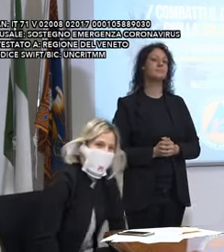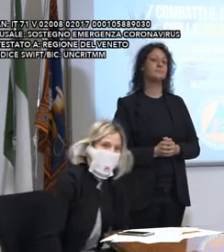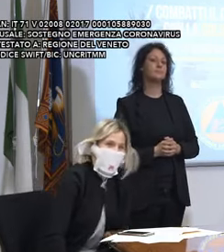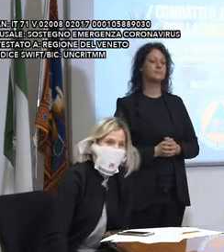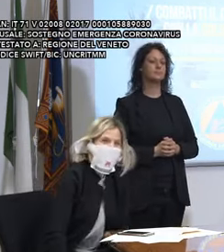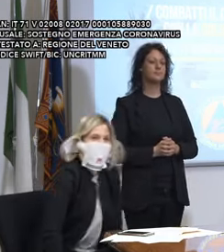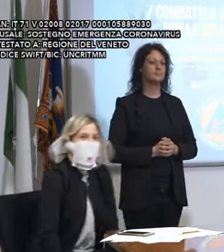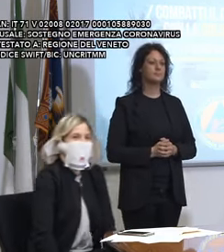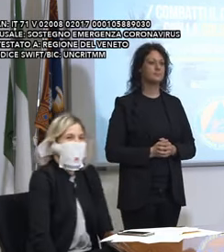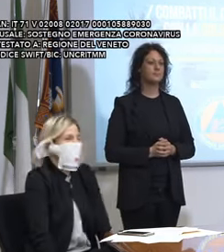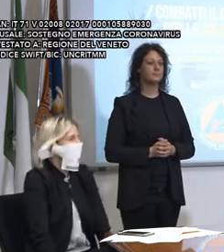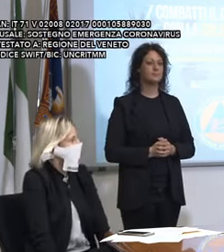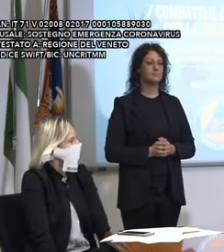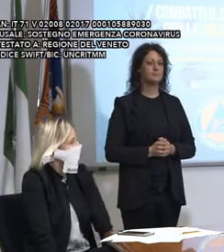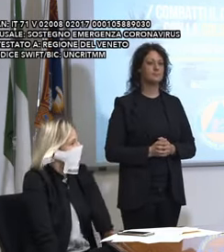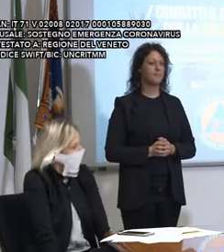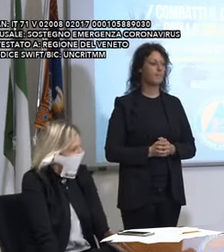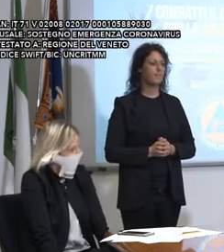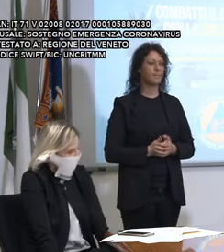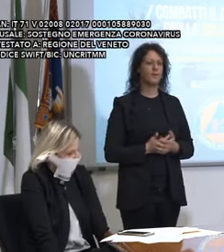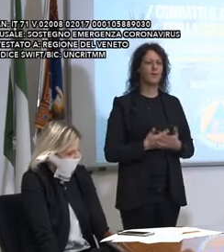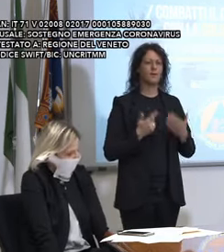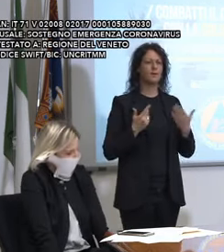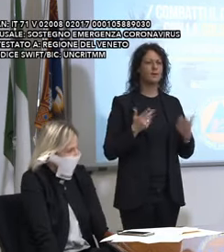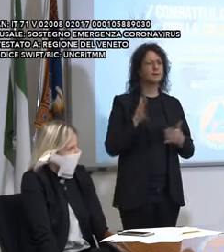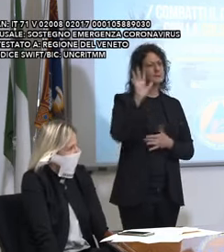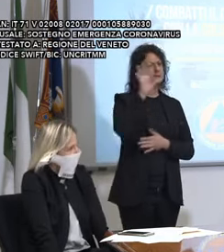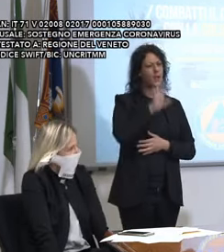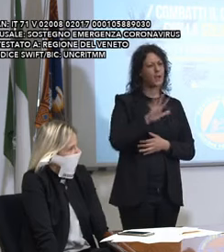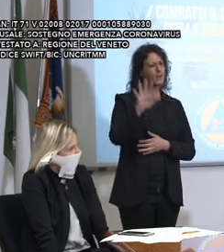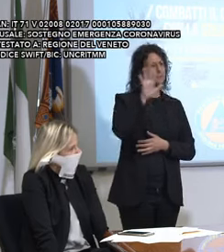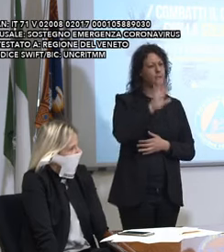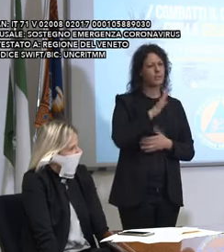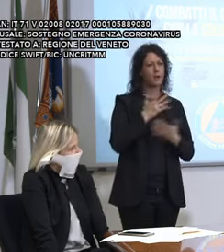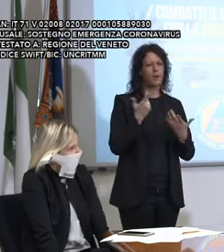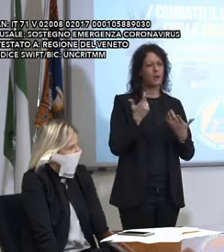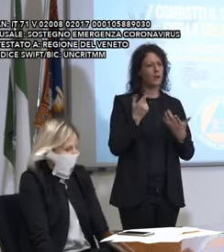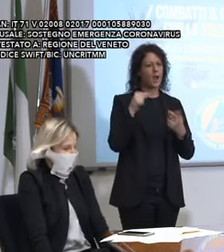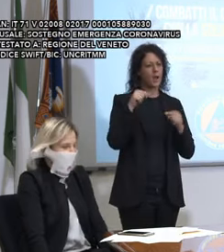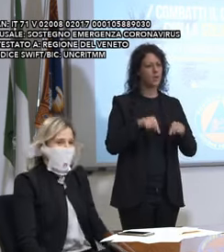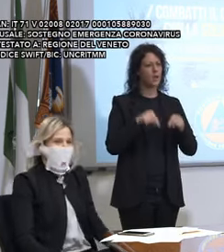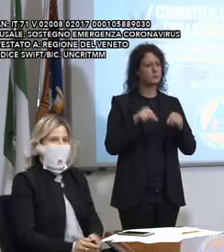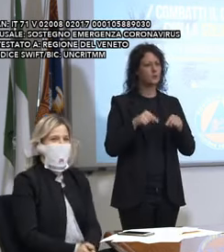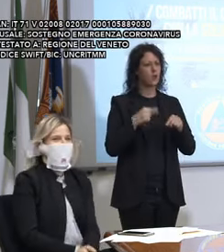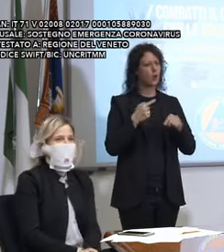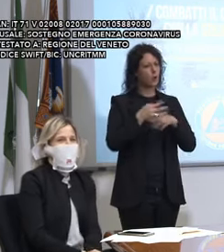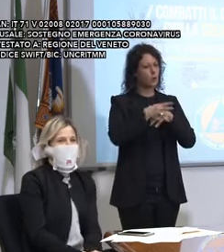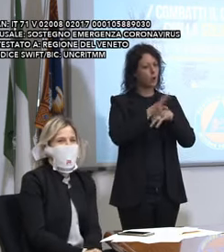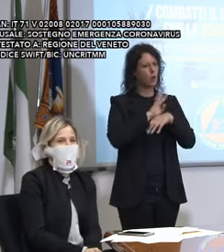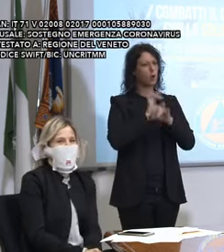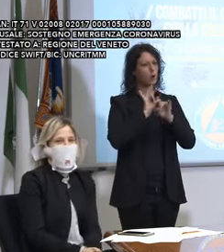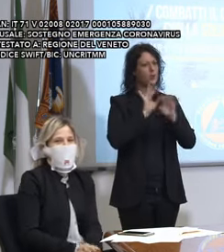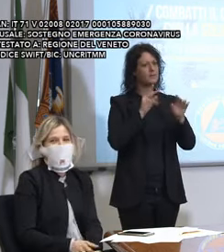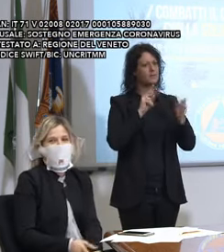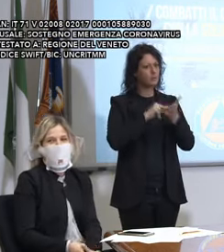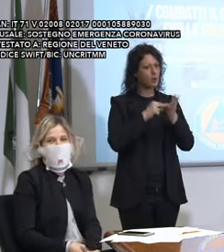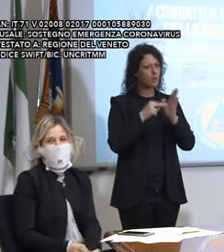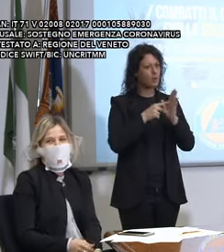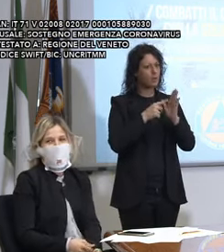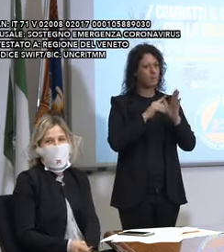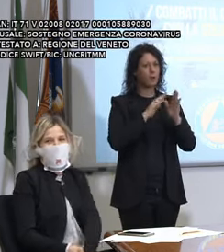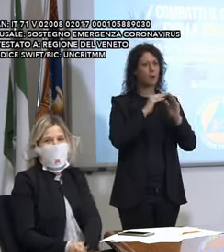posso? Sembra che il problema del coronavirus sia passato in secondo piano rispetto a quando si faranno le votazioni.